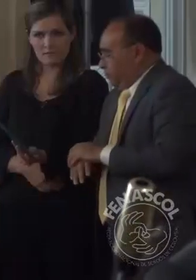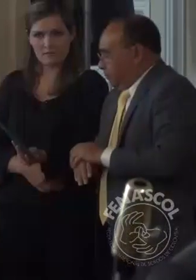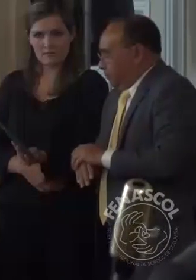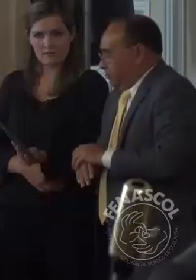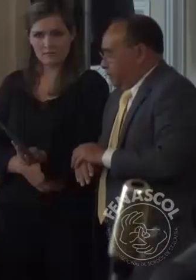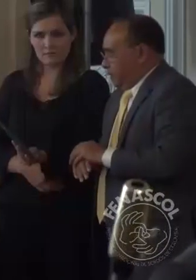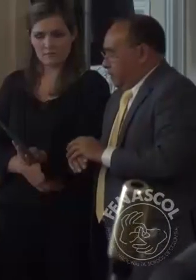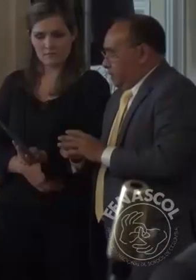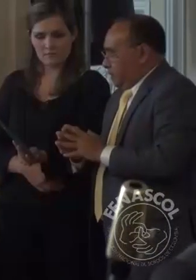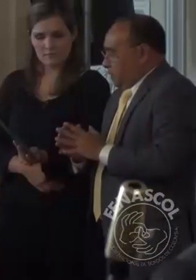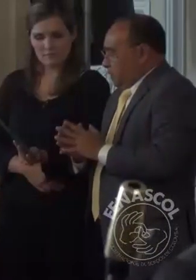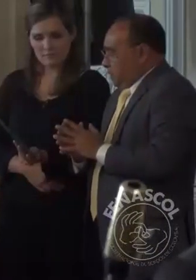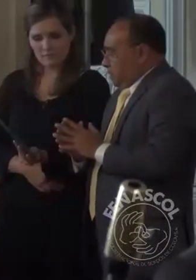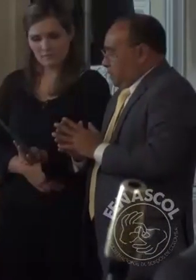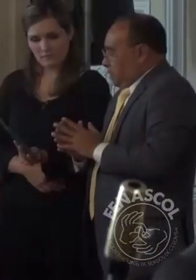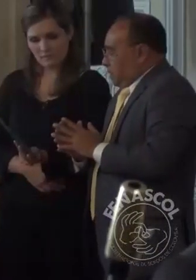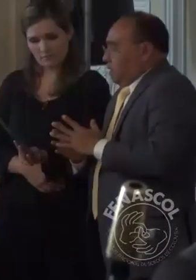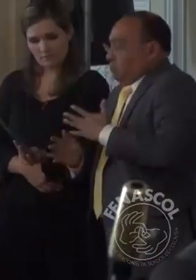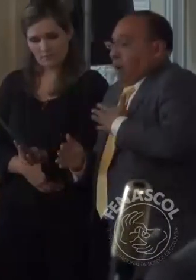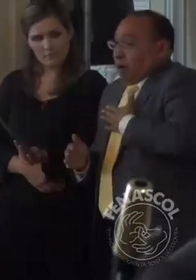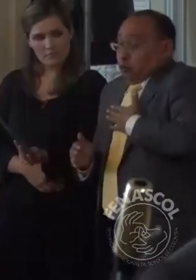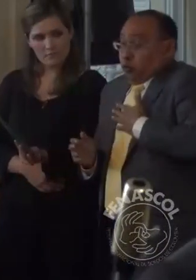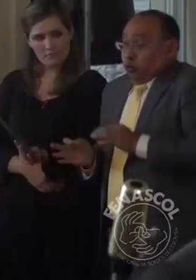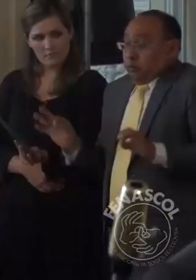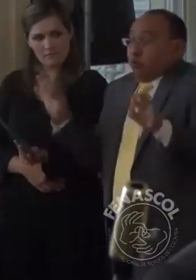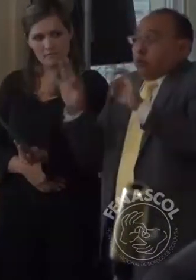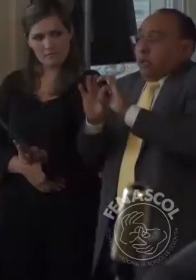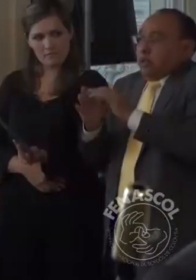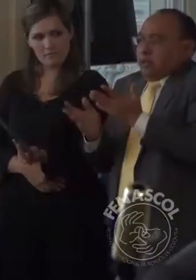los imaginarios sociales que existen.